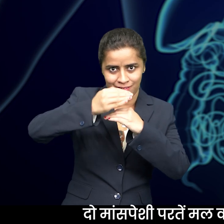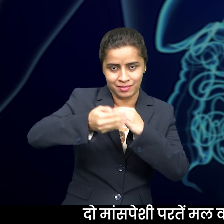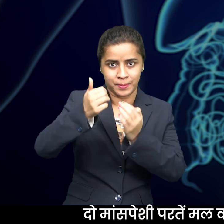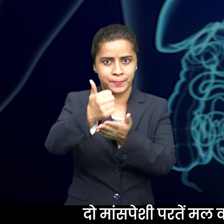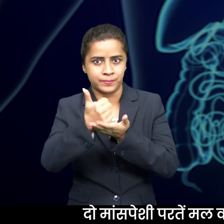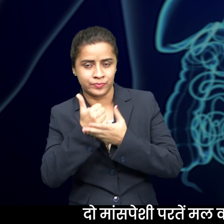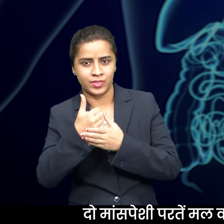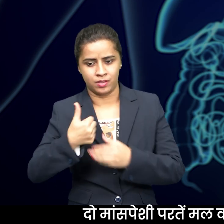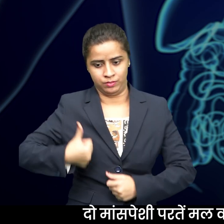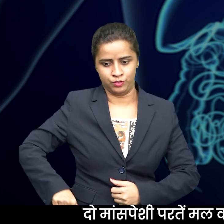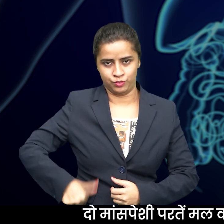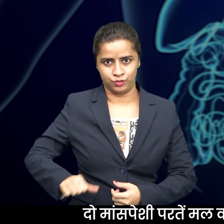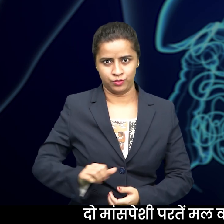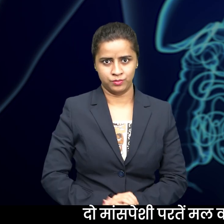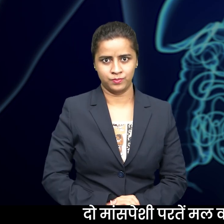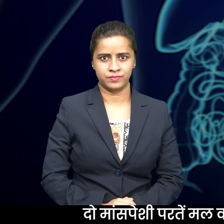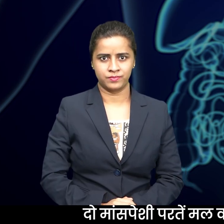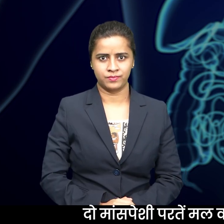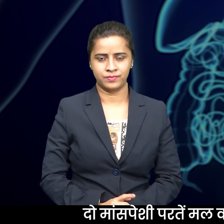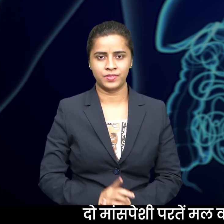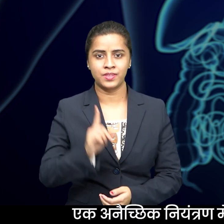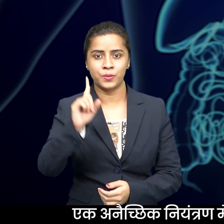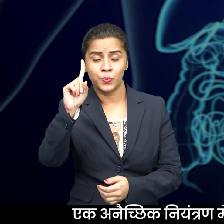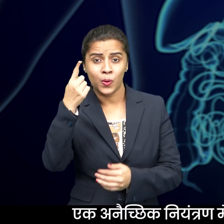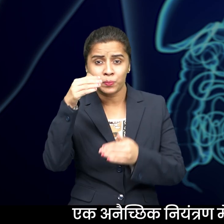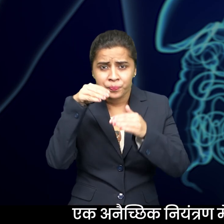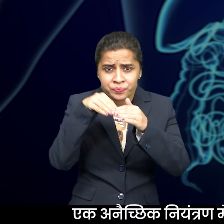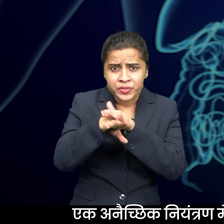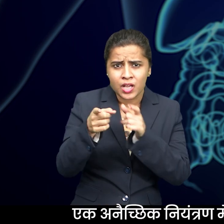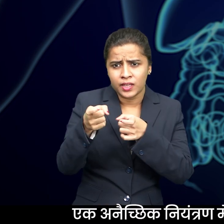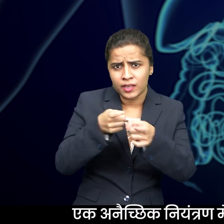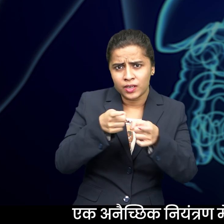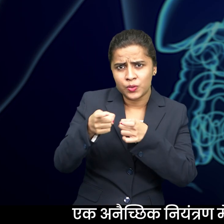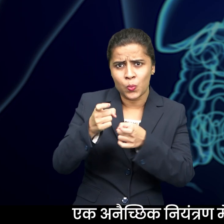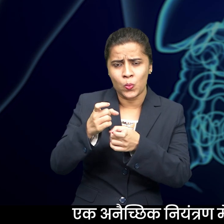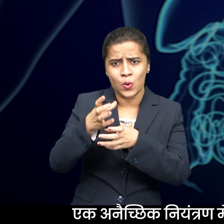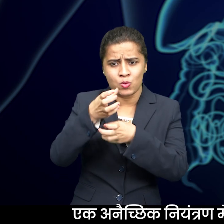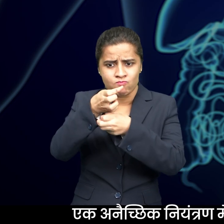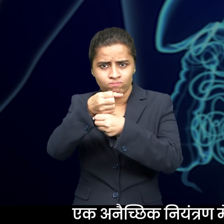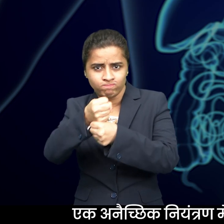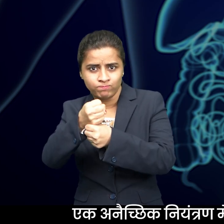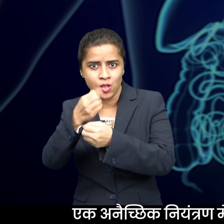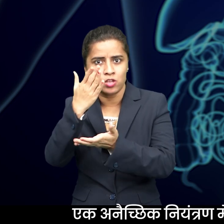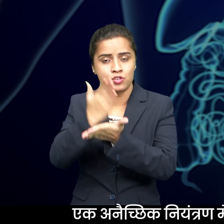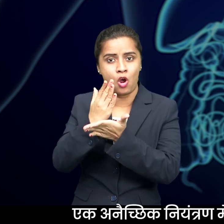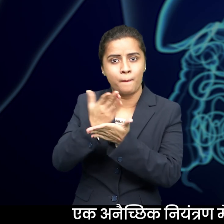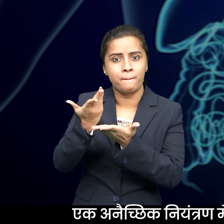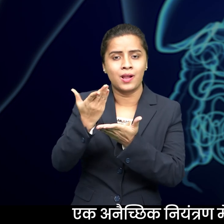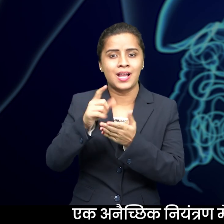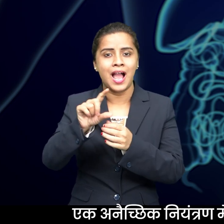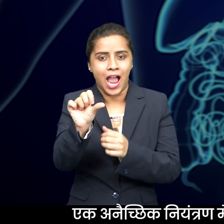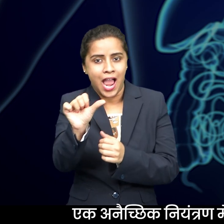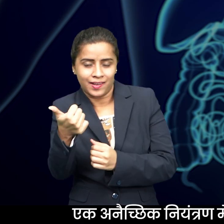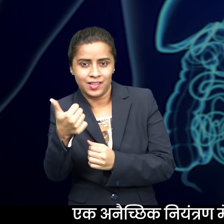मल को बाहर निकालने में मदद करती हैं। एक अनैच्छिक नियंत्रण में है और दूसरा